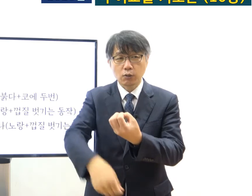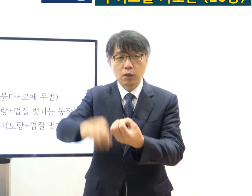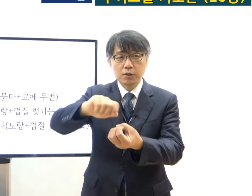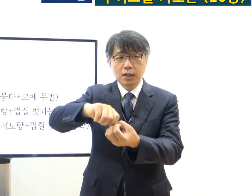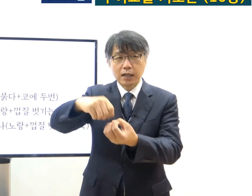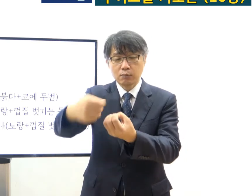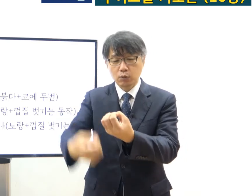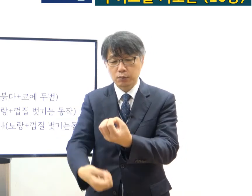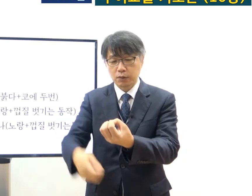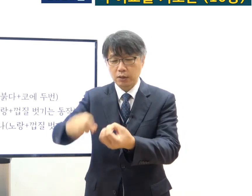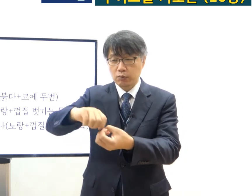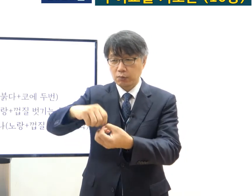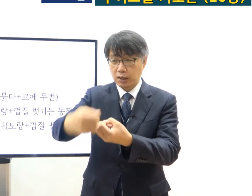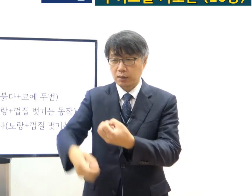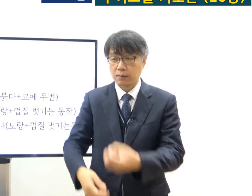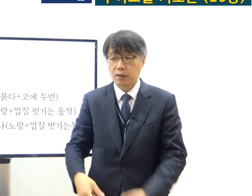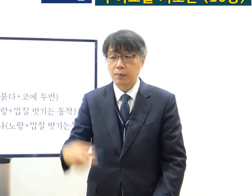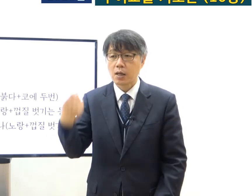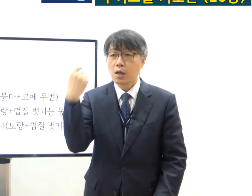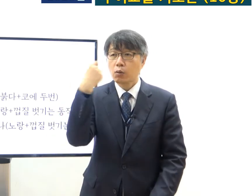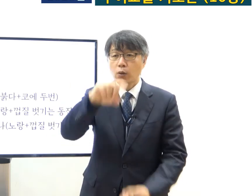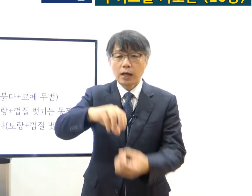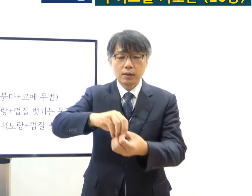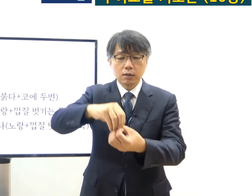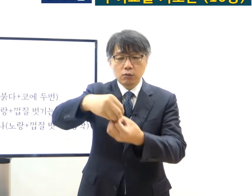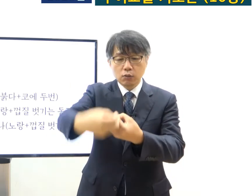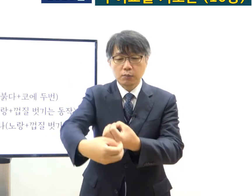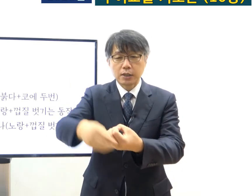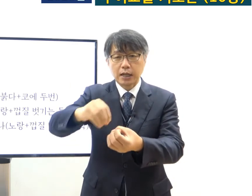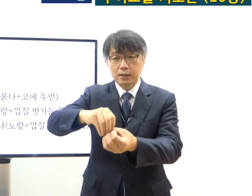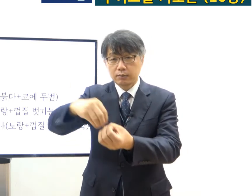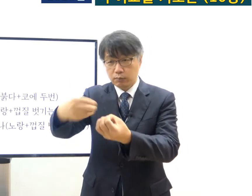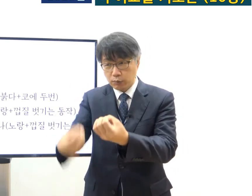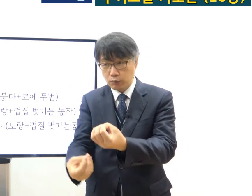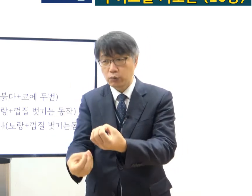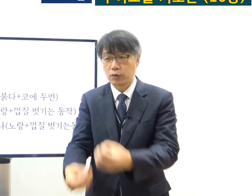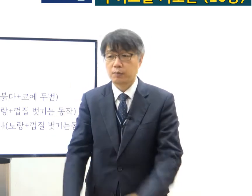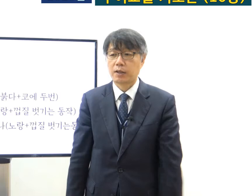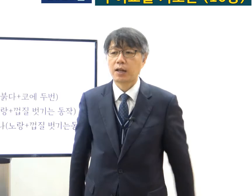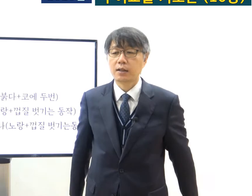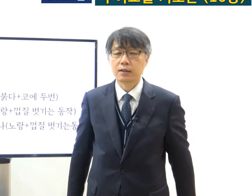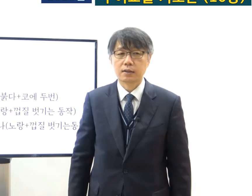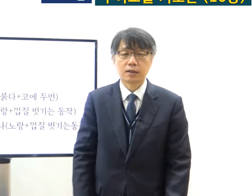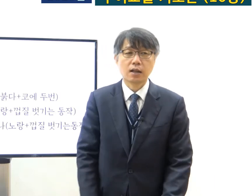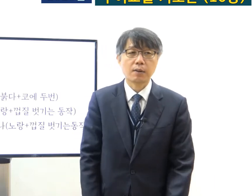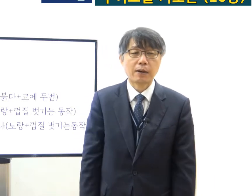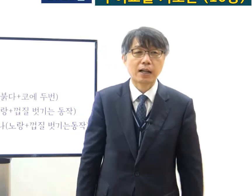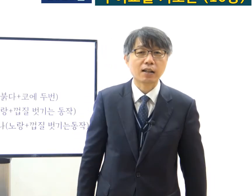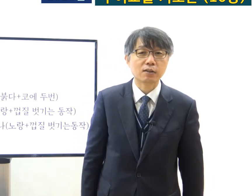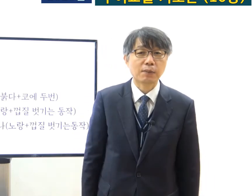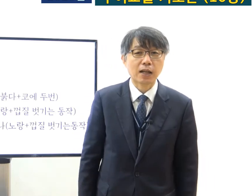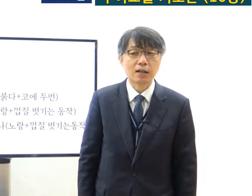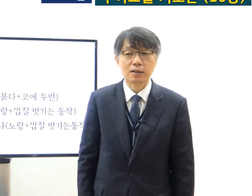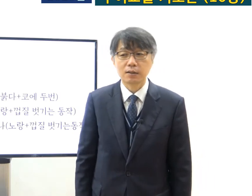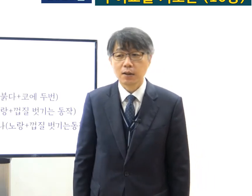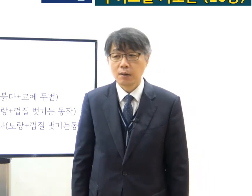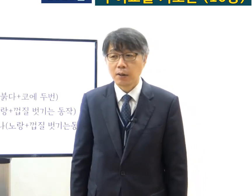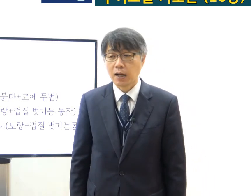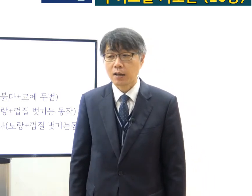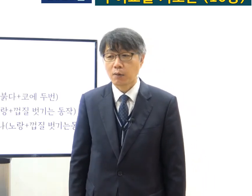껍질을 까는 모습들을 해주시면 되겠습니다. 노란 귤 껍질 까는 귤입니다. 그 다음에 바나나는